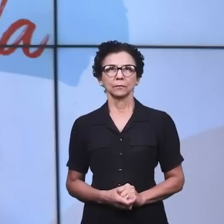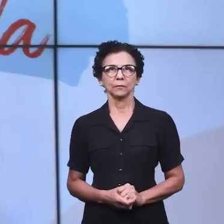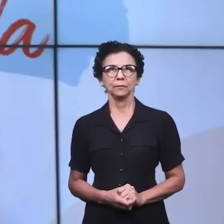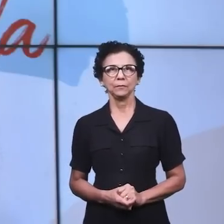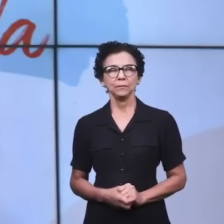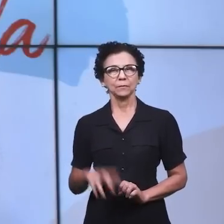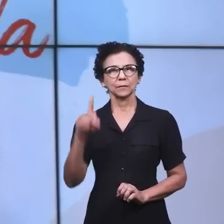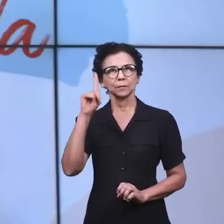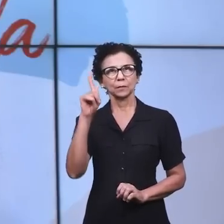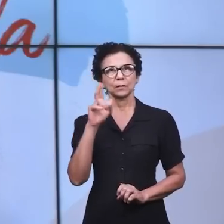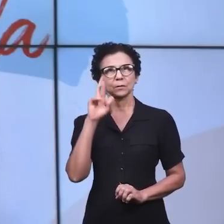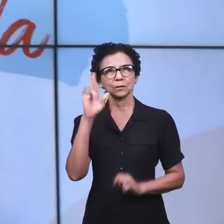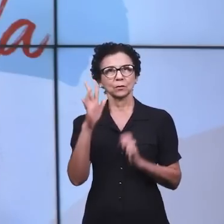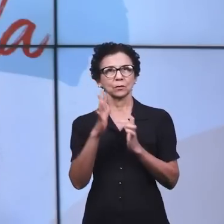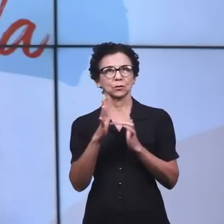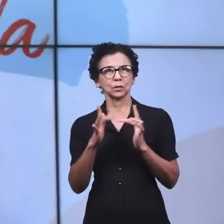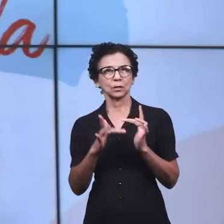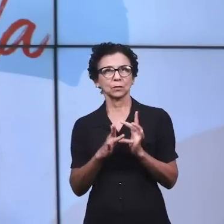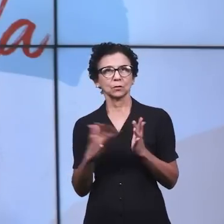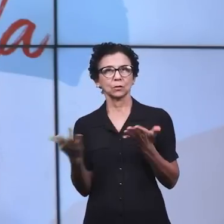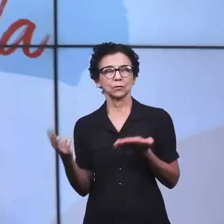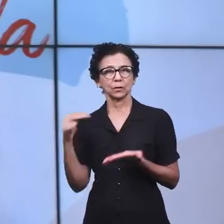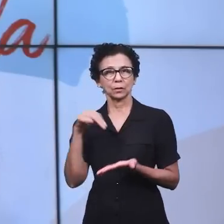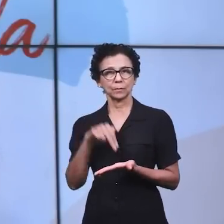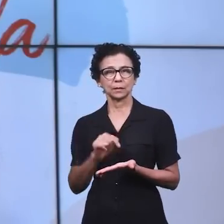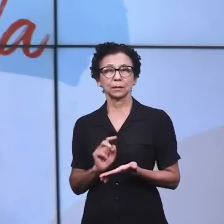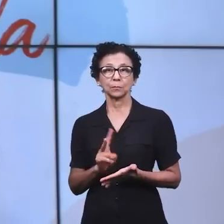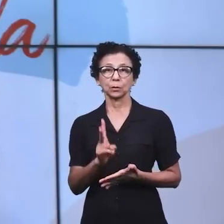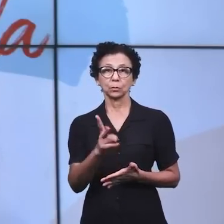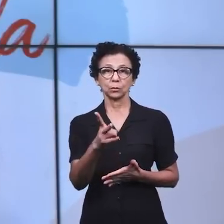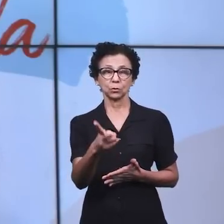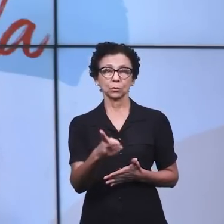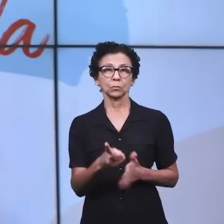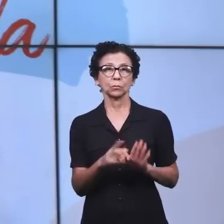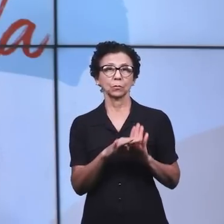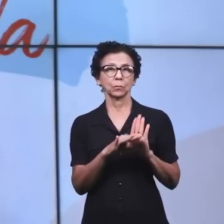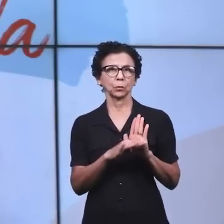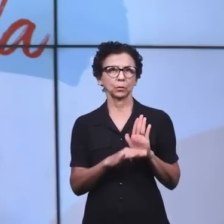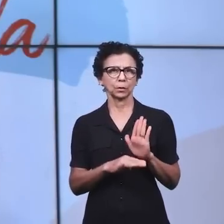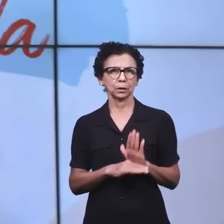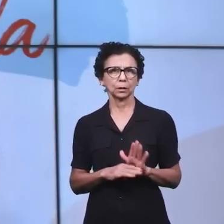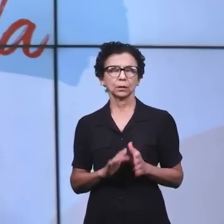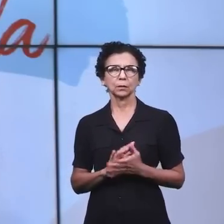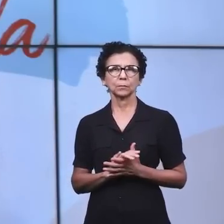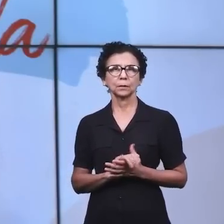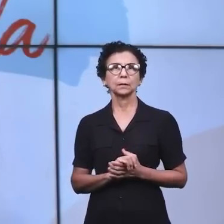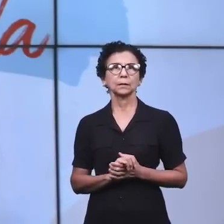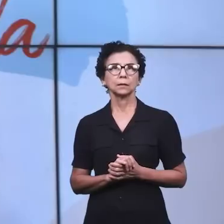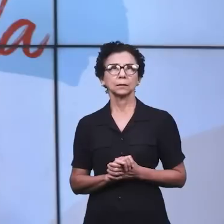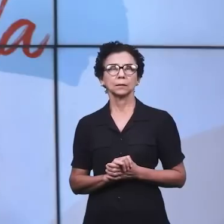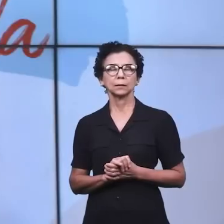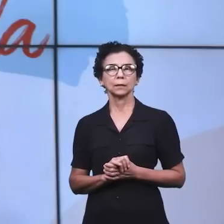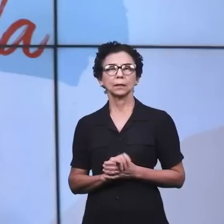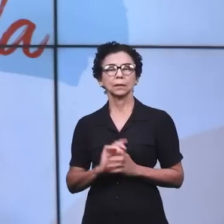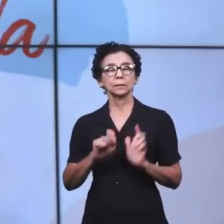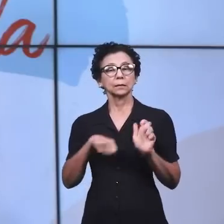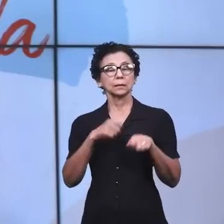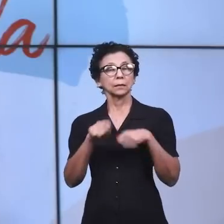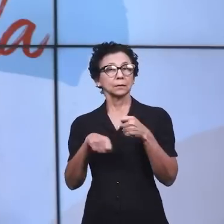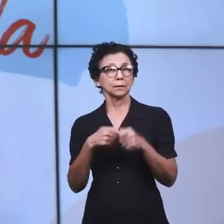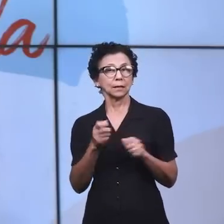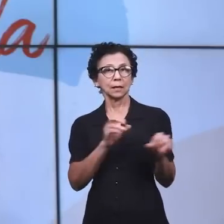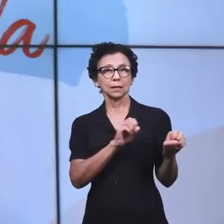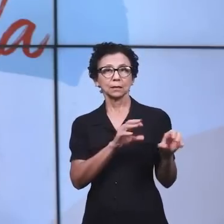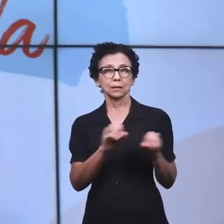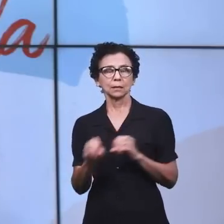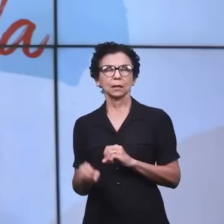Irmãos, a paz do Senhor Jesus, nós estamos aqui dando sequência, né, ao nosso programa, este quadro que é voltado para ensinar alguns sinais. No programa